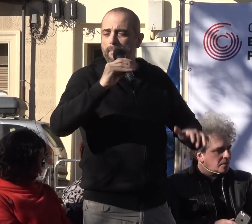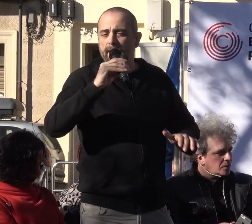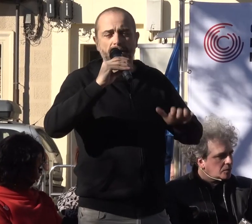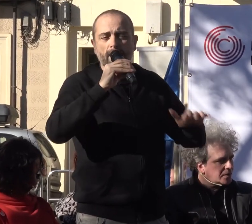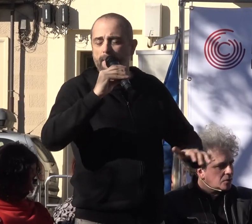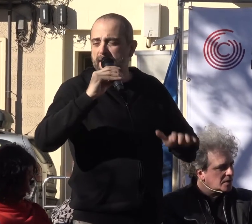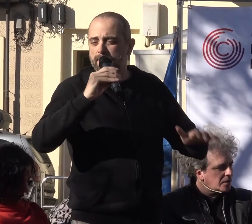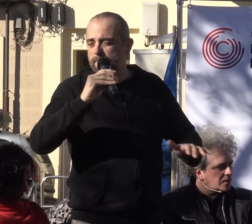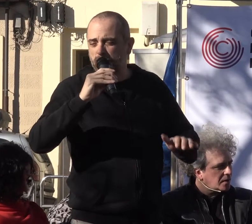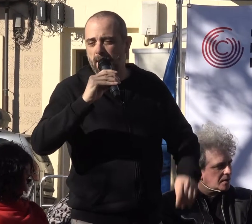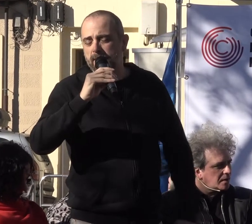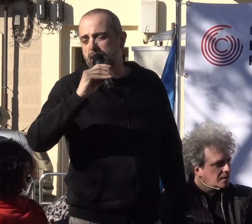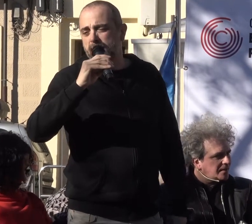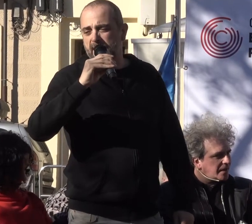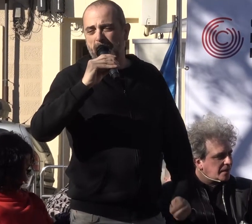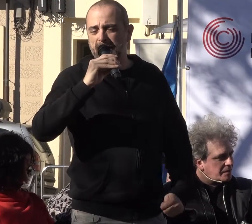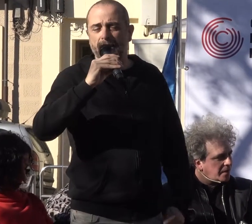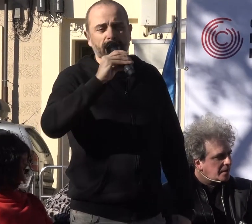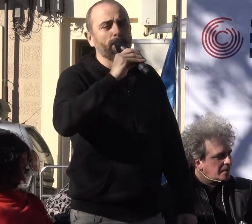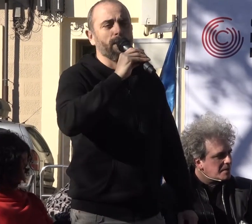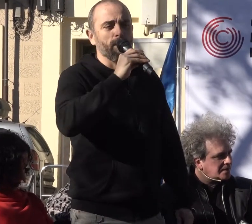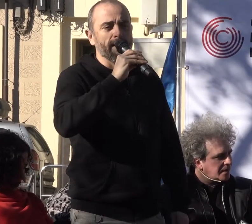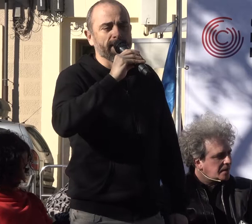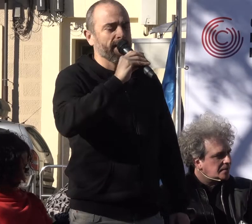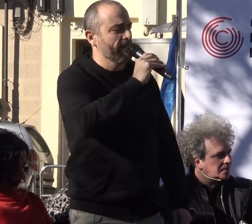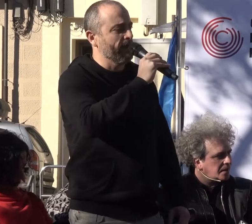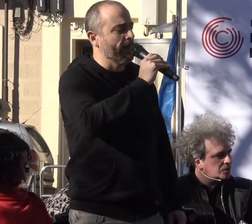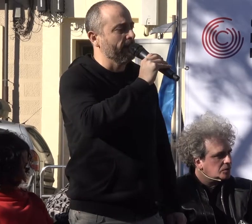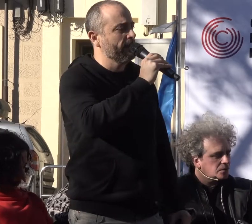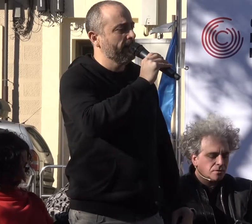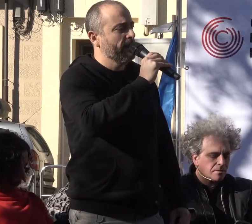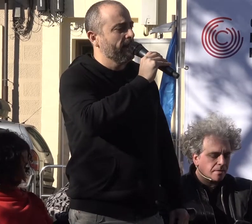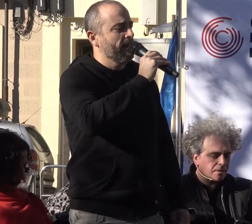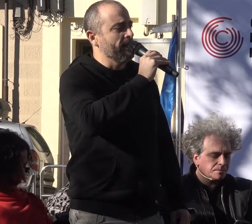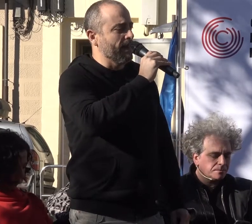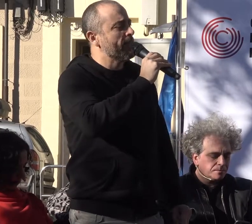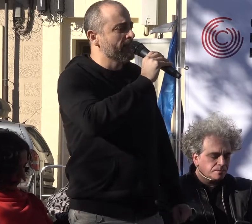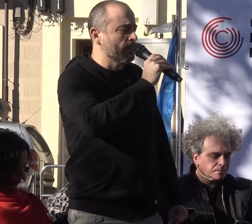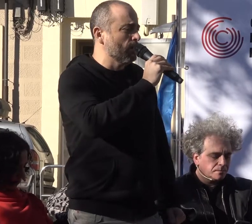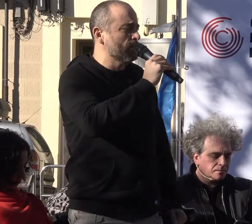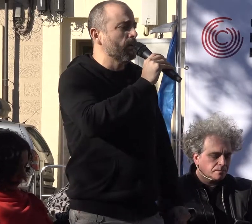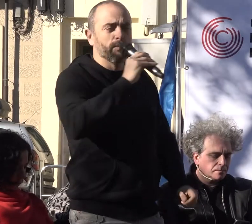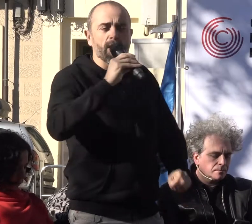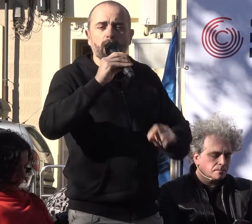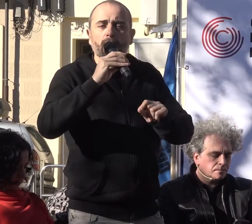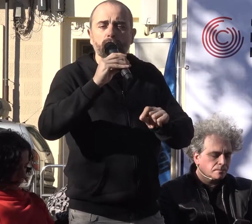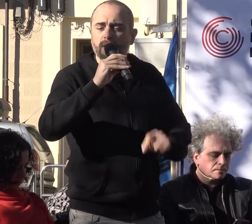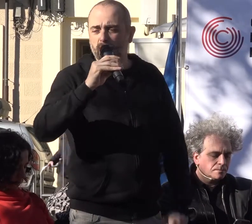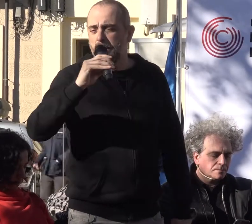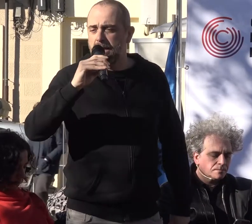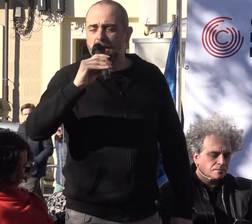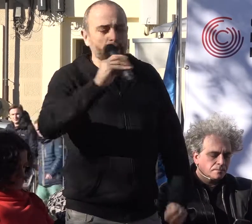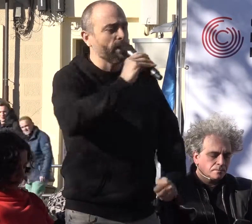nuevamente cinco mil seis mil personas desplazadas por la violencia sigue ahí y de repente entre todo eso bueno pues si hay un